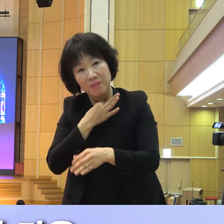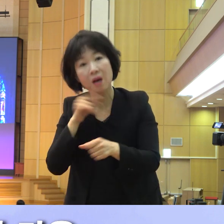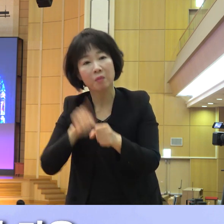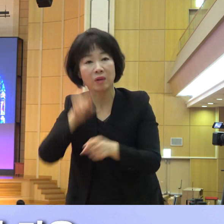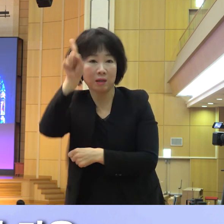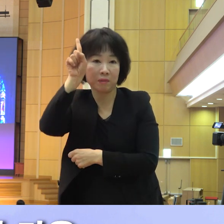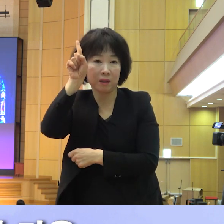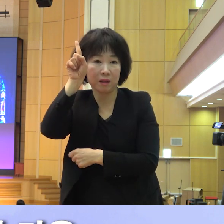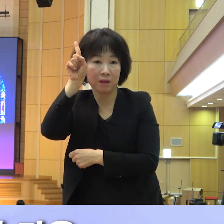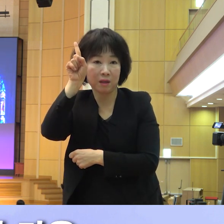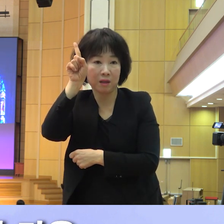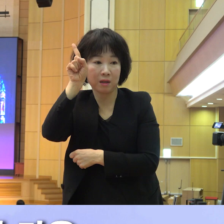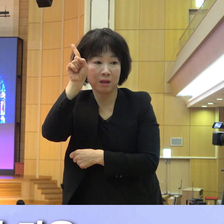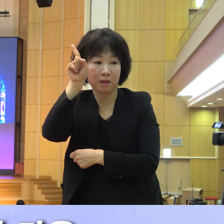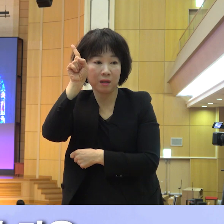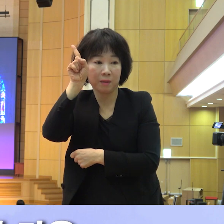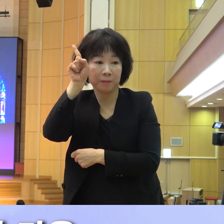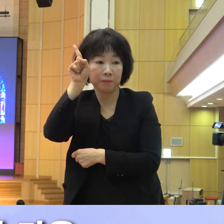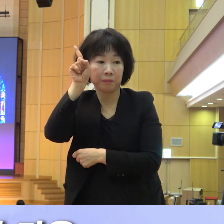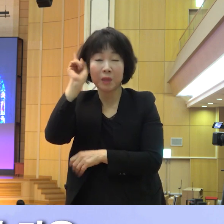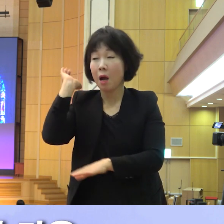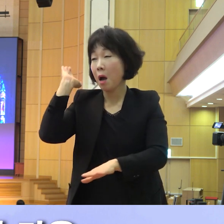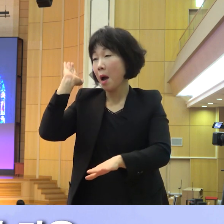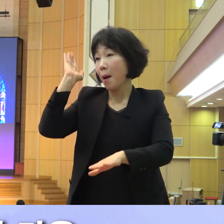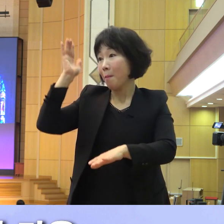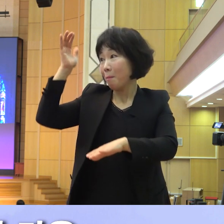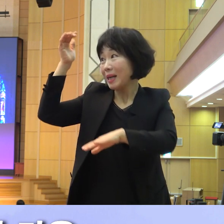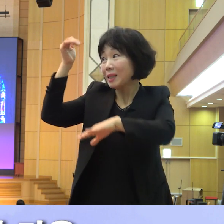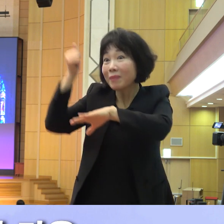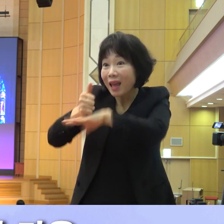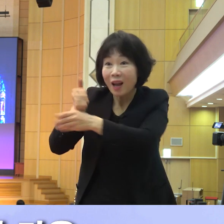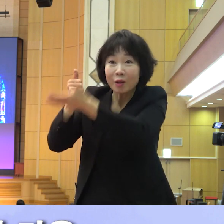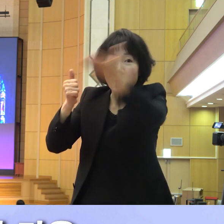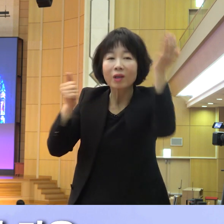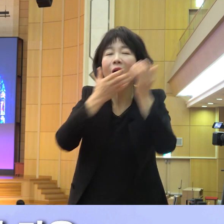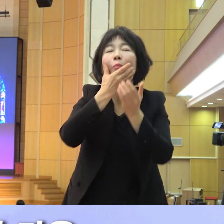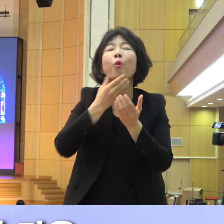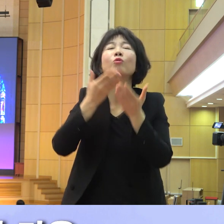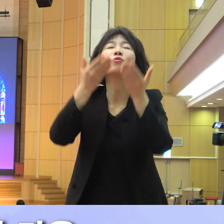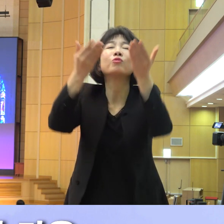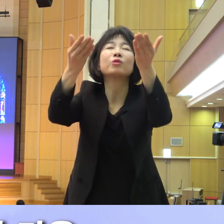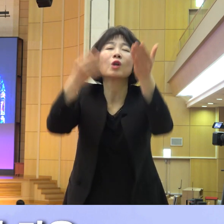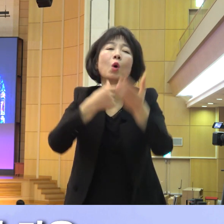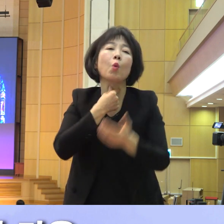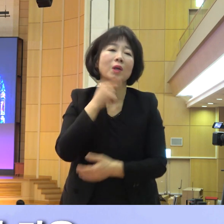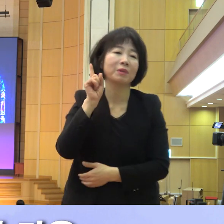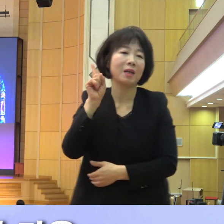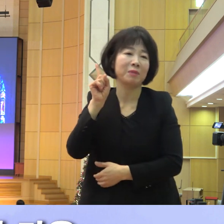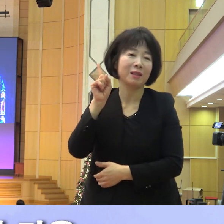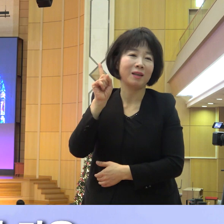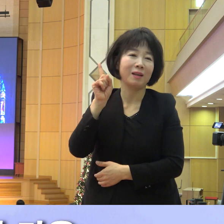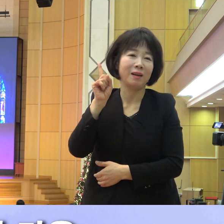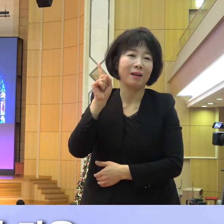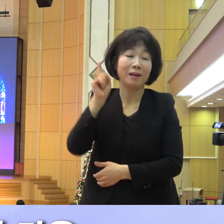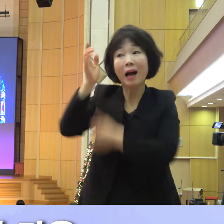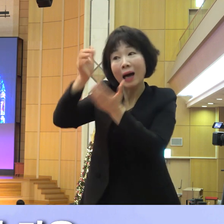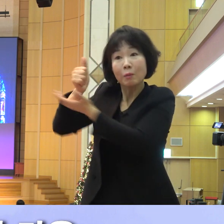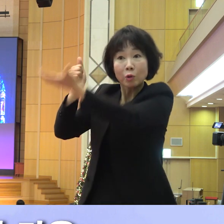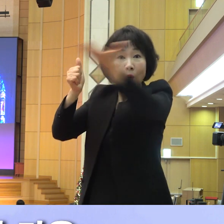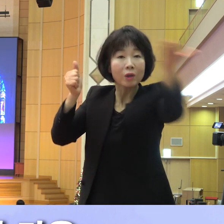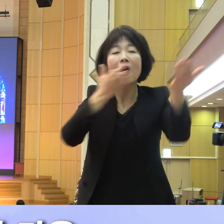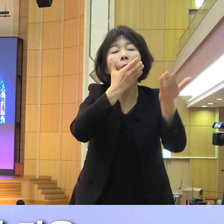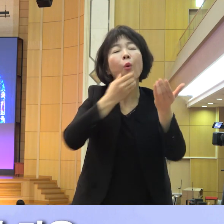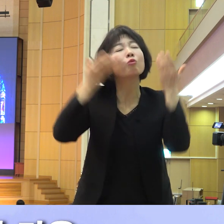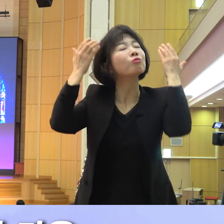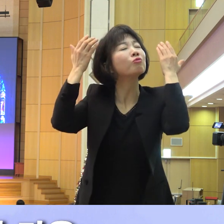16절에 가서 마침내 복을 주려 함이니라고 했습니다. 하나님께서는 복을 주실